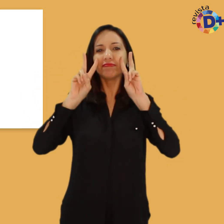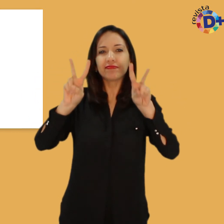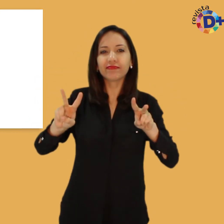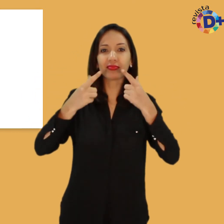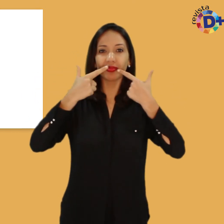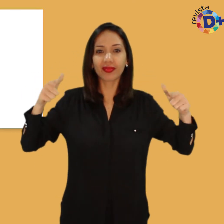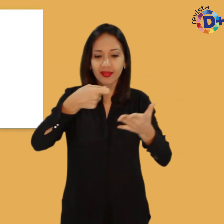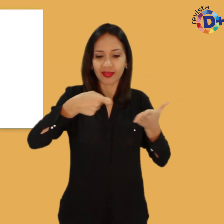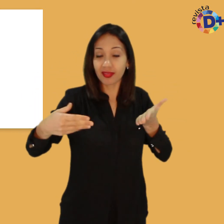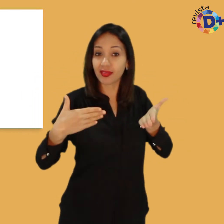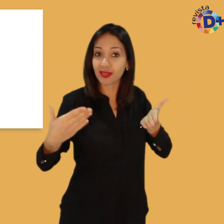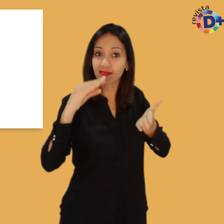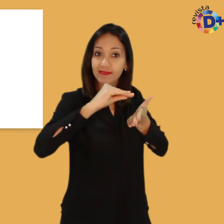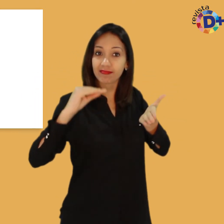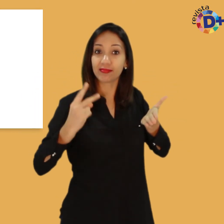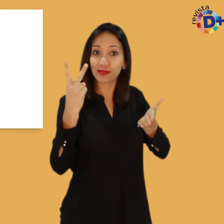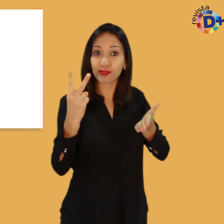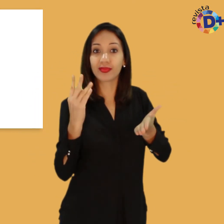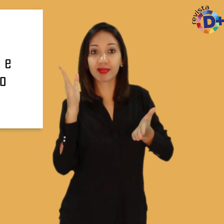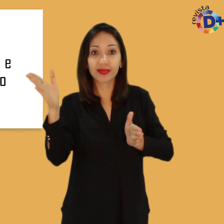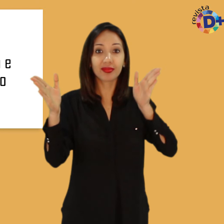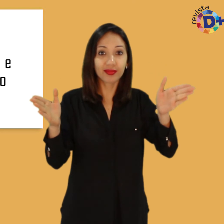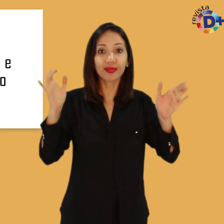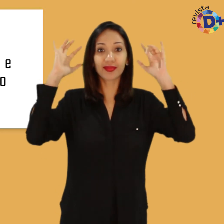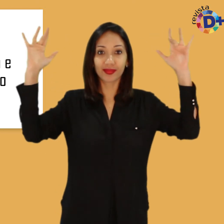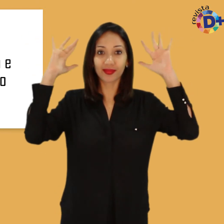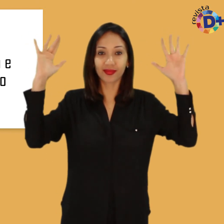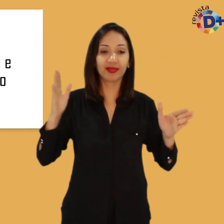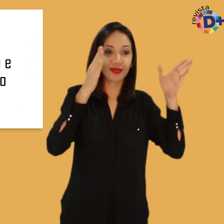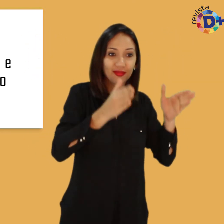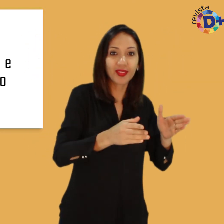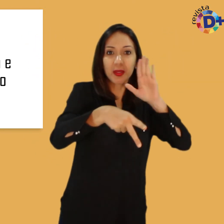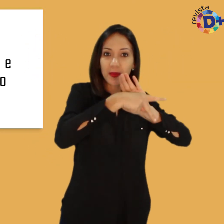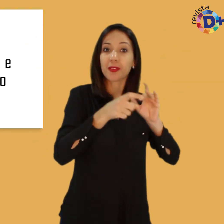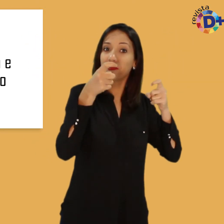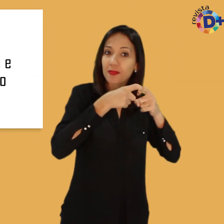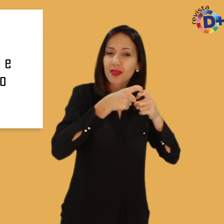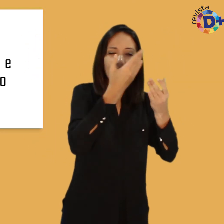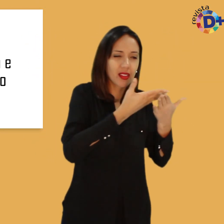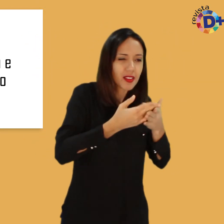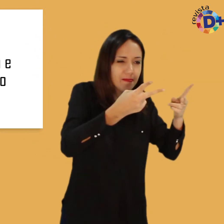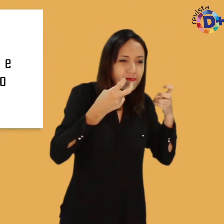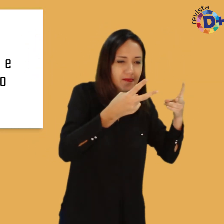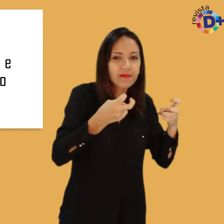literatura registra dois pressupostos teórico-filosóficos: o médico organicista e o